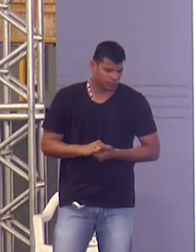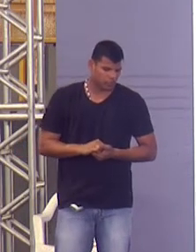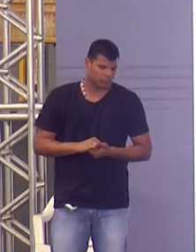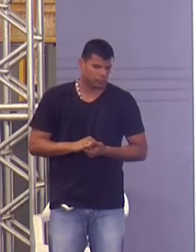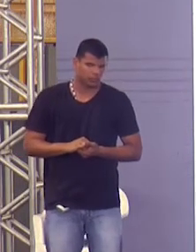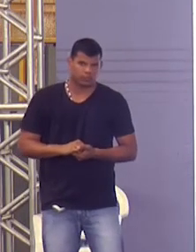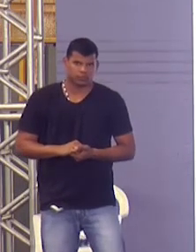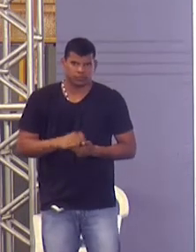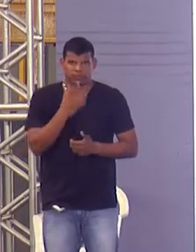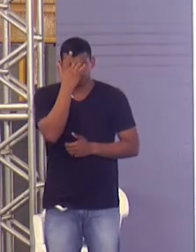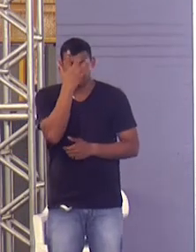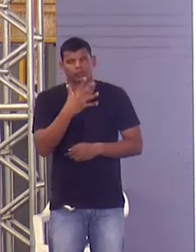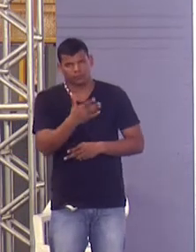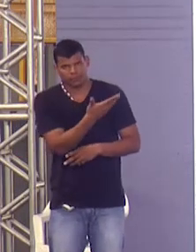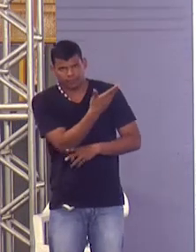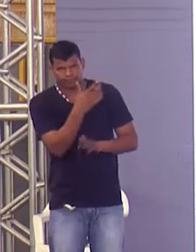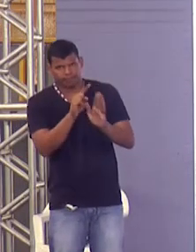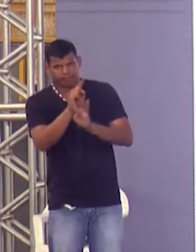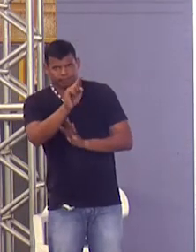Show aí, pessoal?